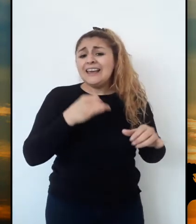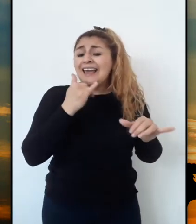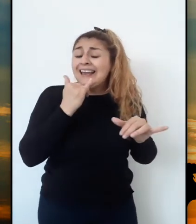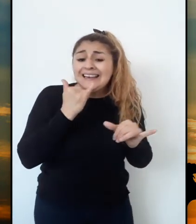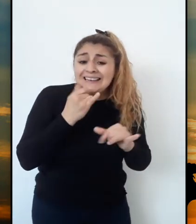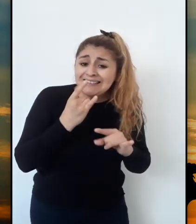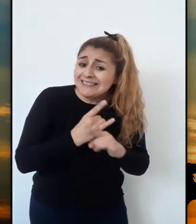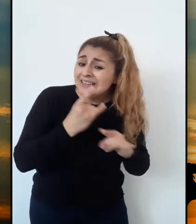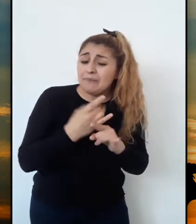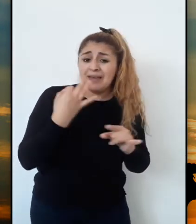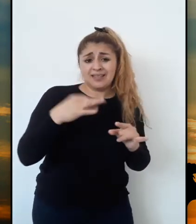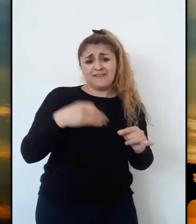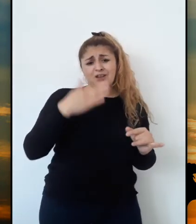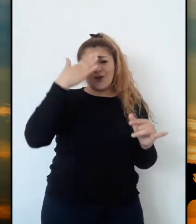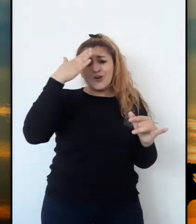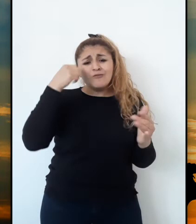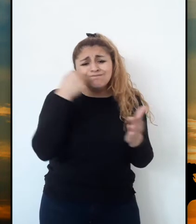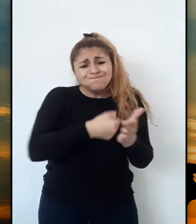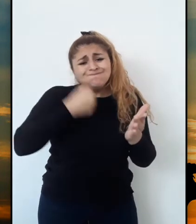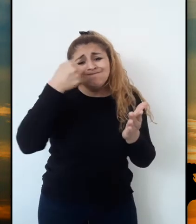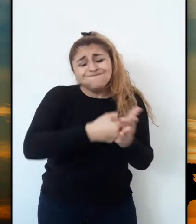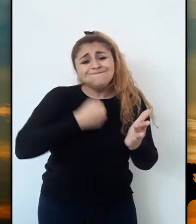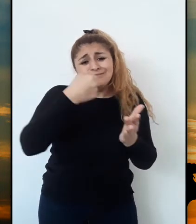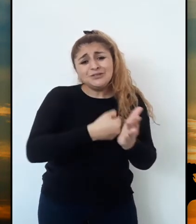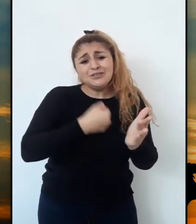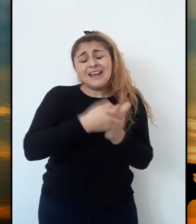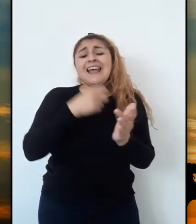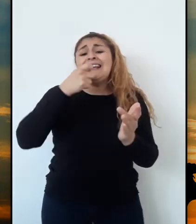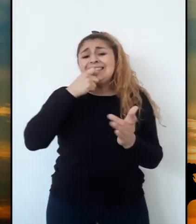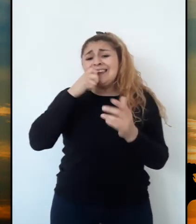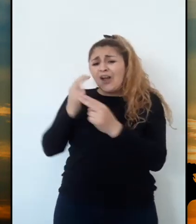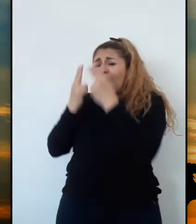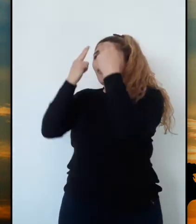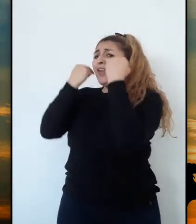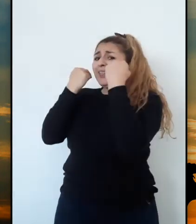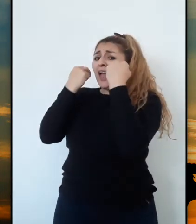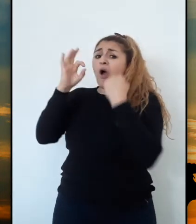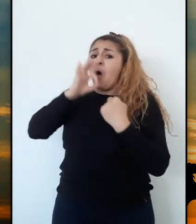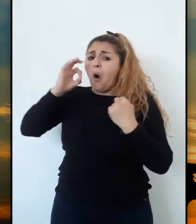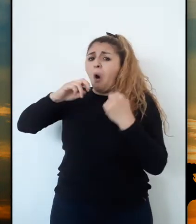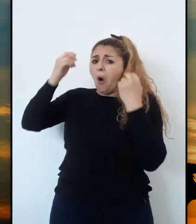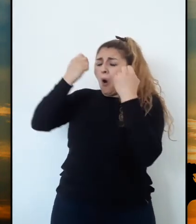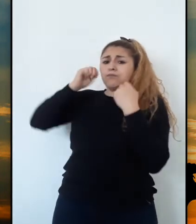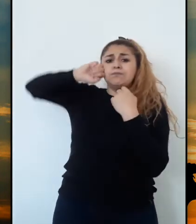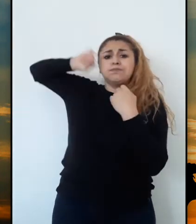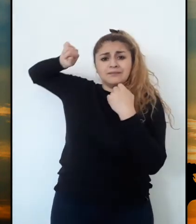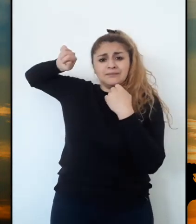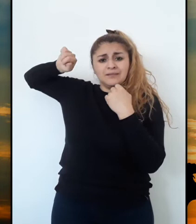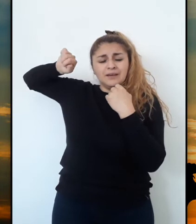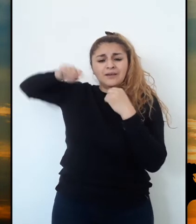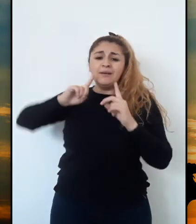Egipto. Vous pouvez prendre une décision pareille? ¿Ustedes pueden tomar una decisión como